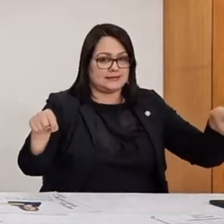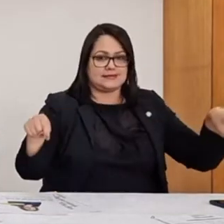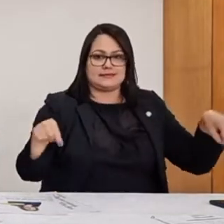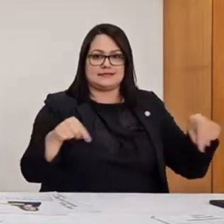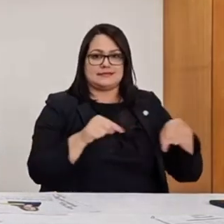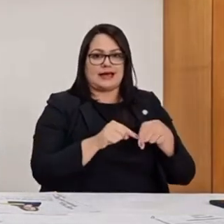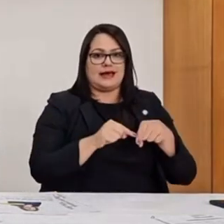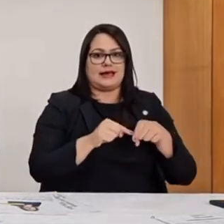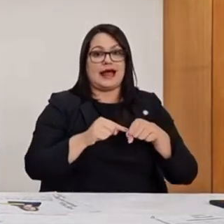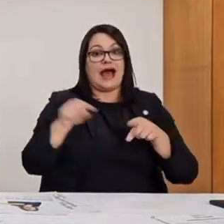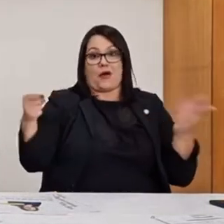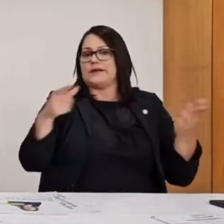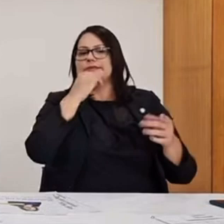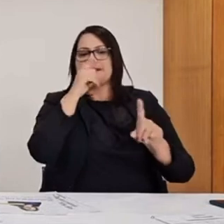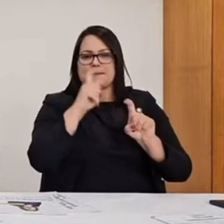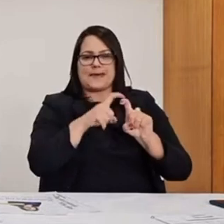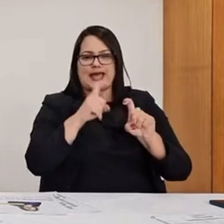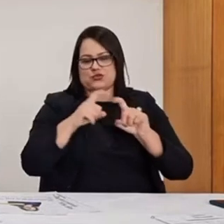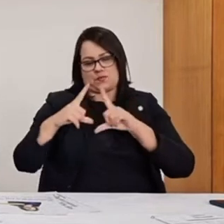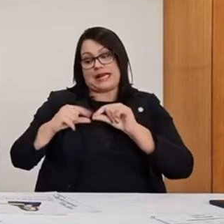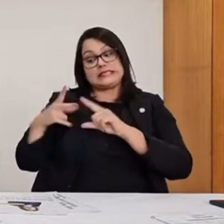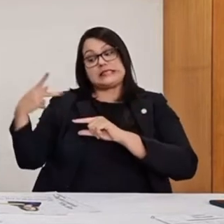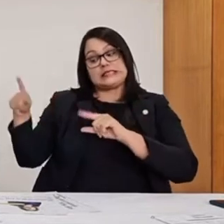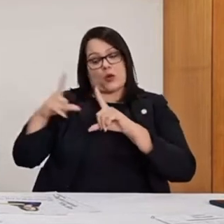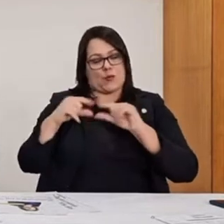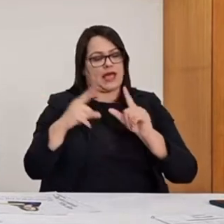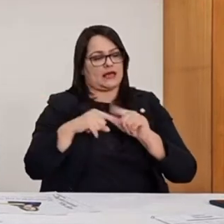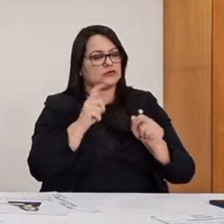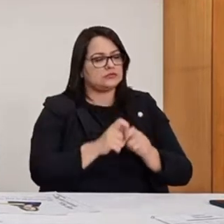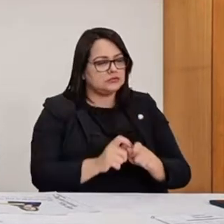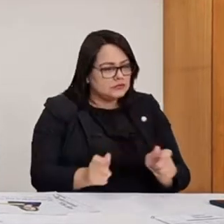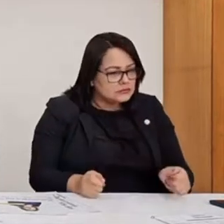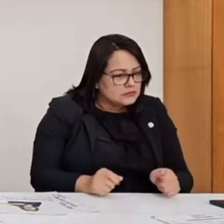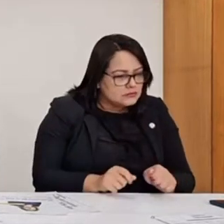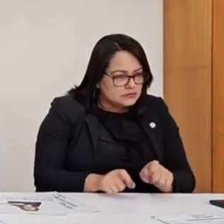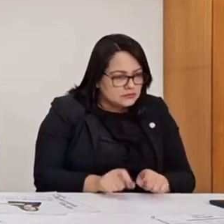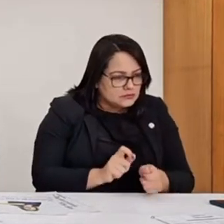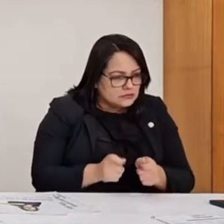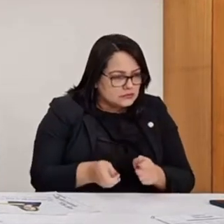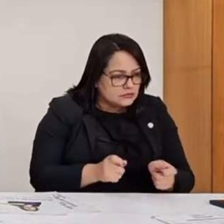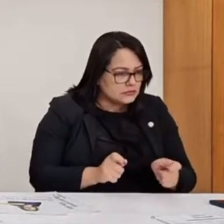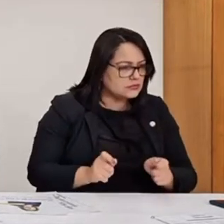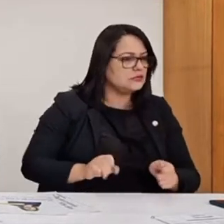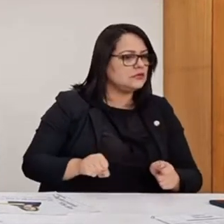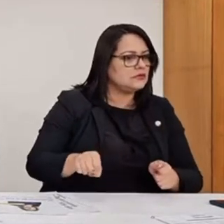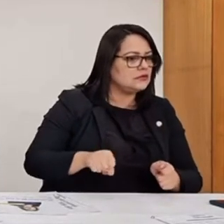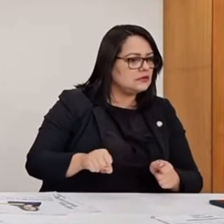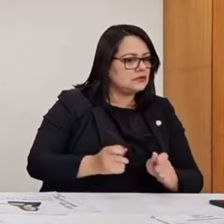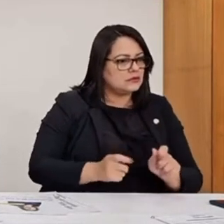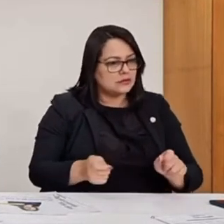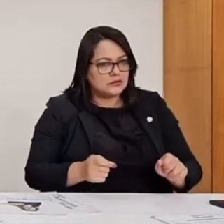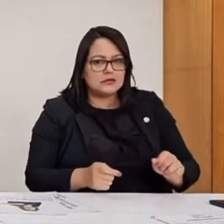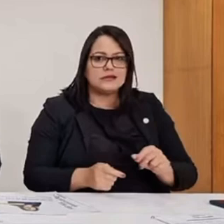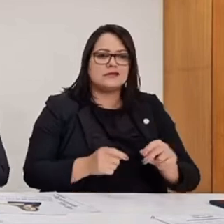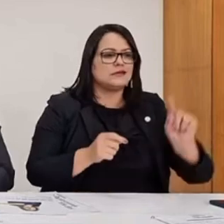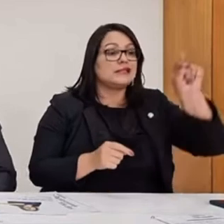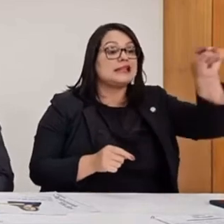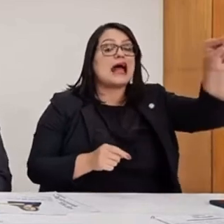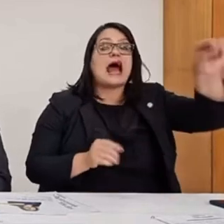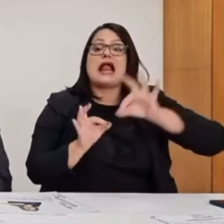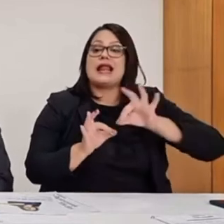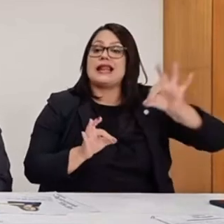cirúrgicas e um médico aqui de Brasília, o seu médico, vai poder fazer uma cirurgia à distância de um paciente lá no interior do